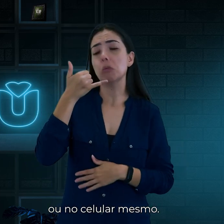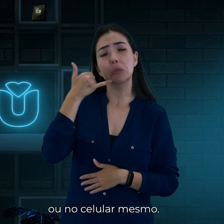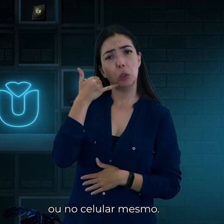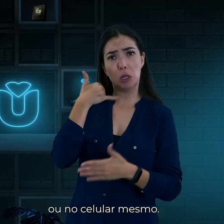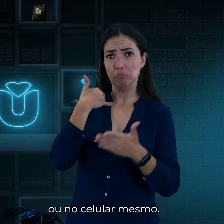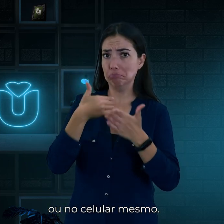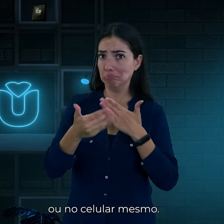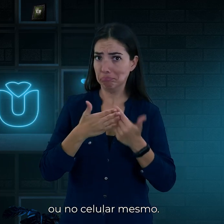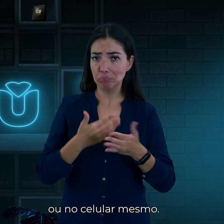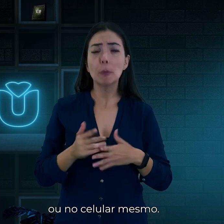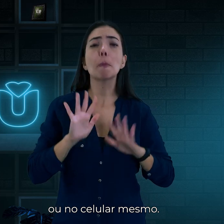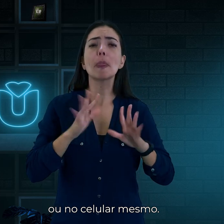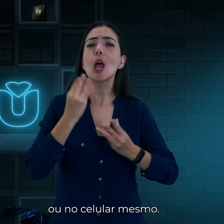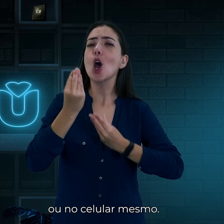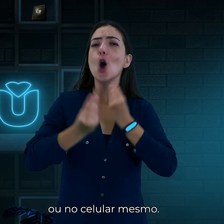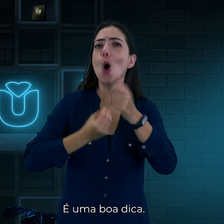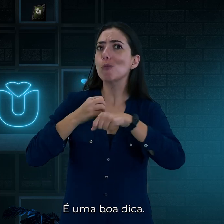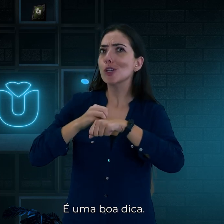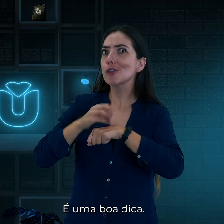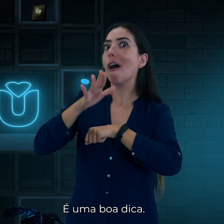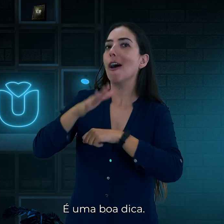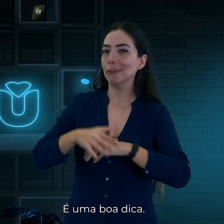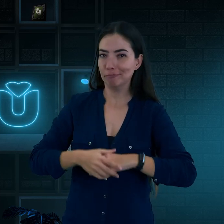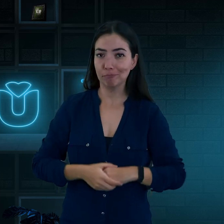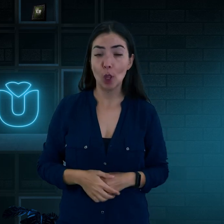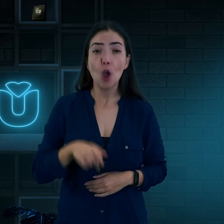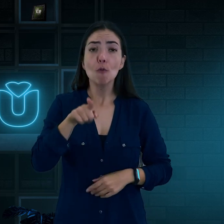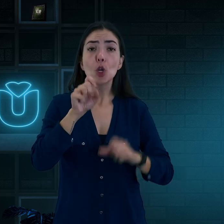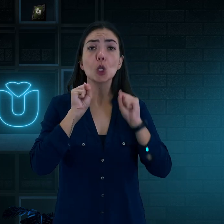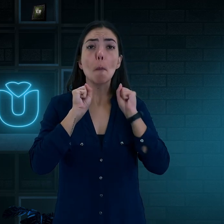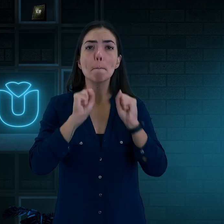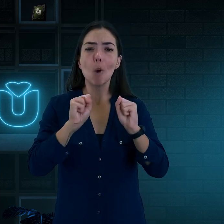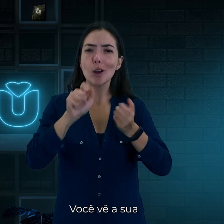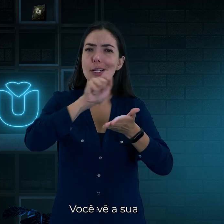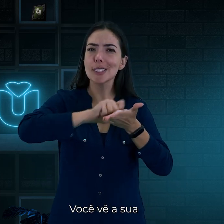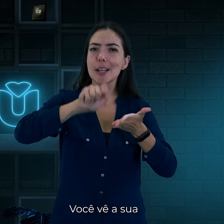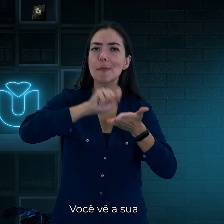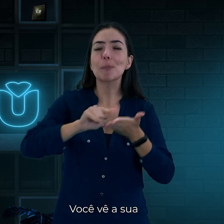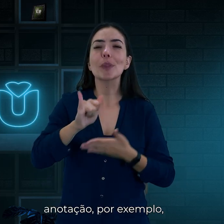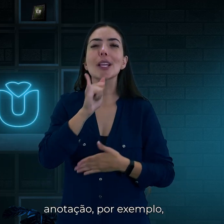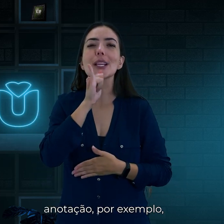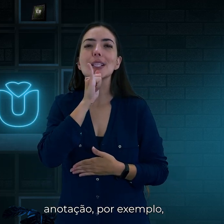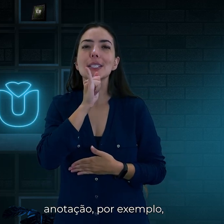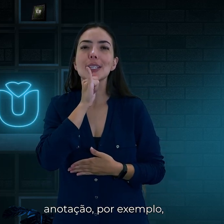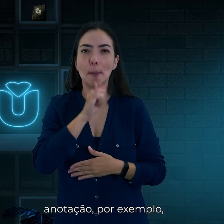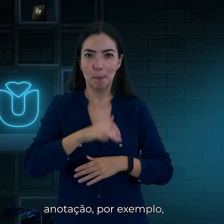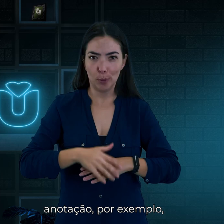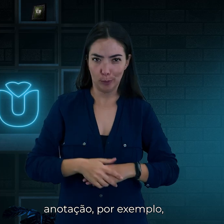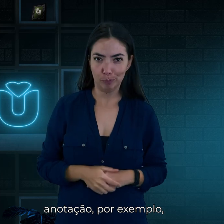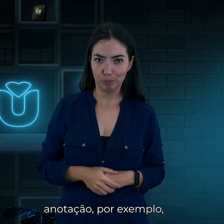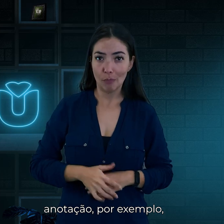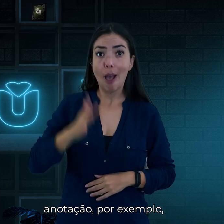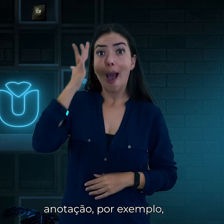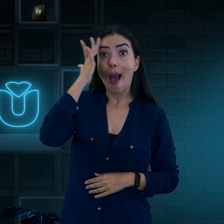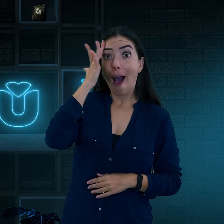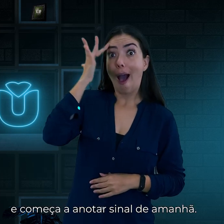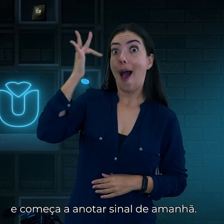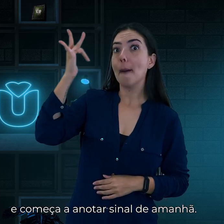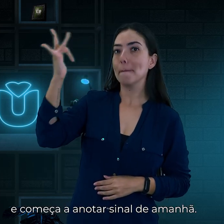celular mesmo. É uma boa dica. Você vê a sua anotação, por exemplo, e começa